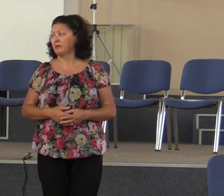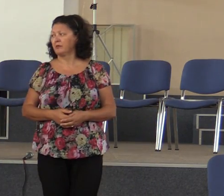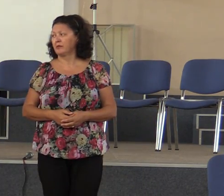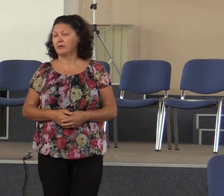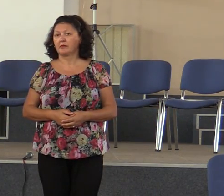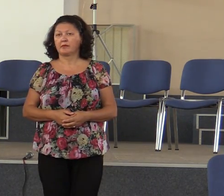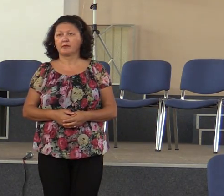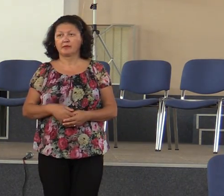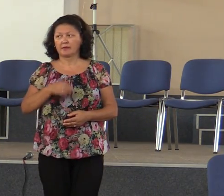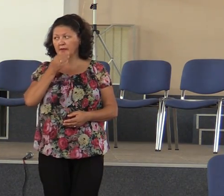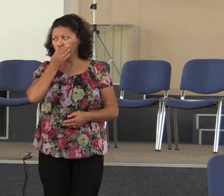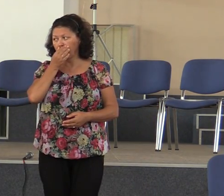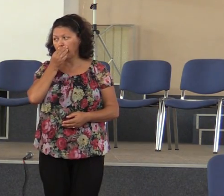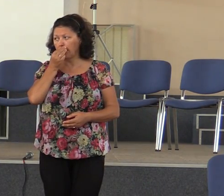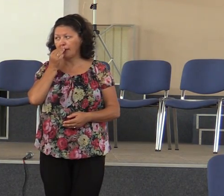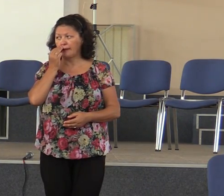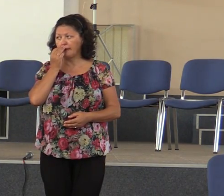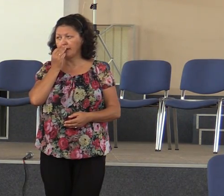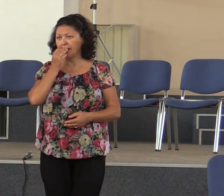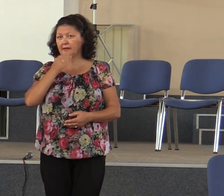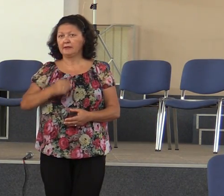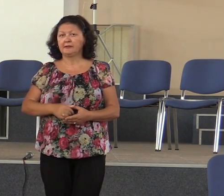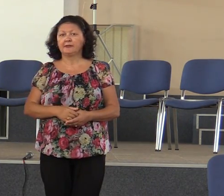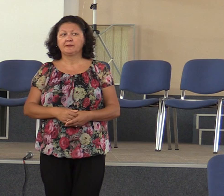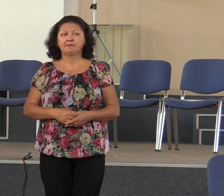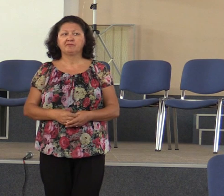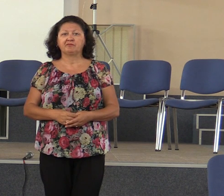Haide, după ce a fost profet, dar la început ce purta?